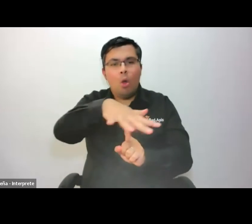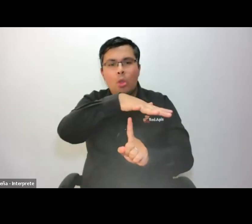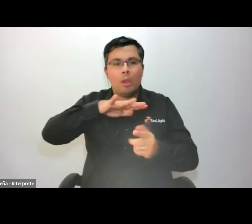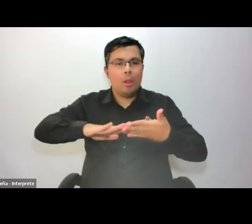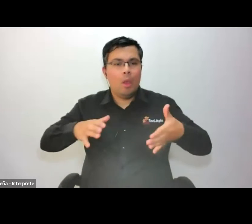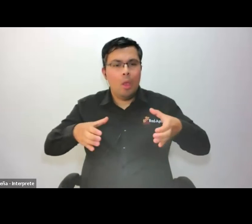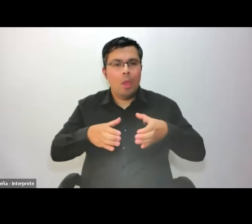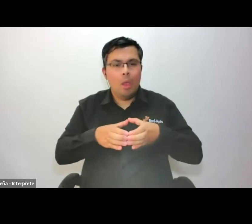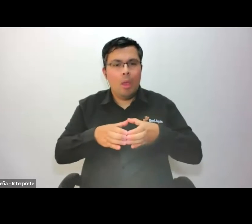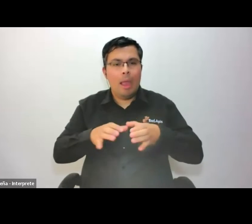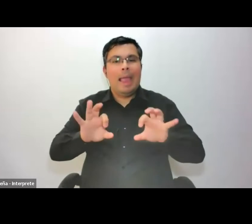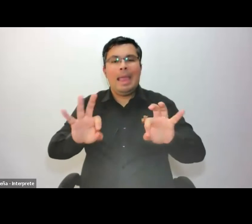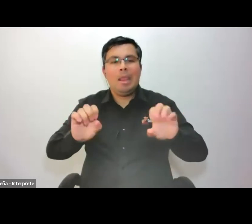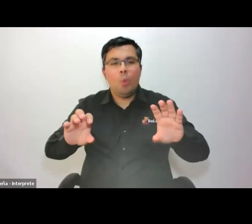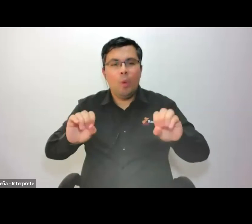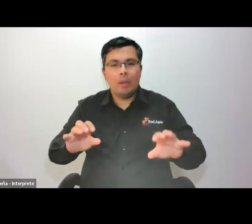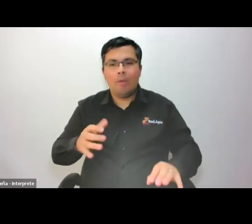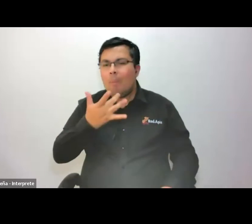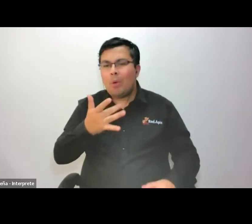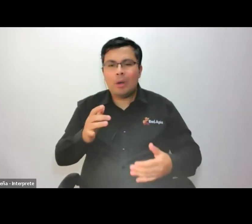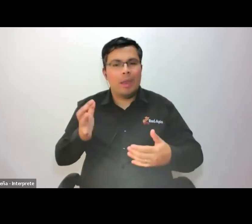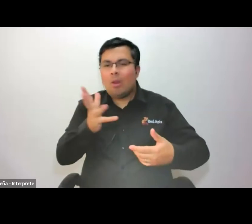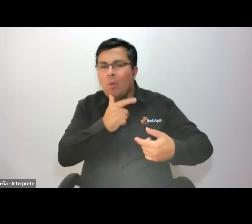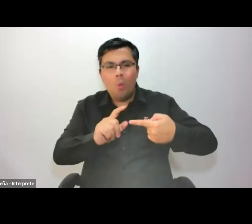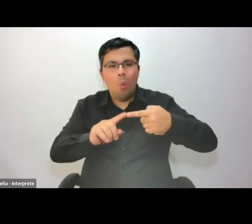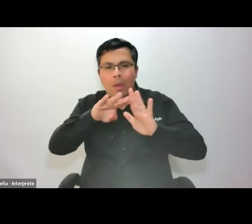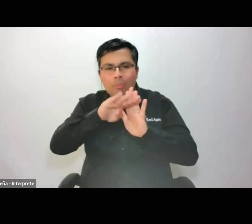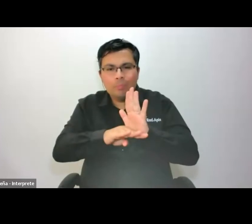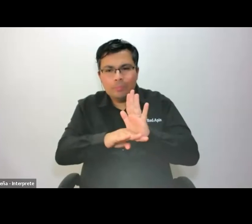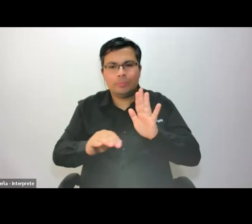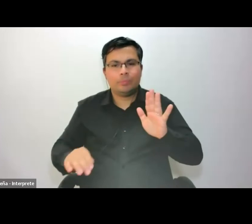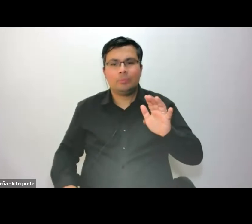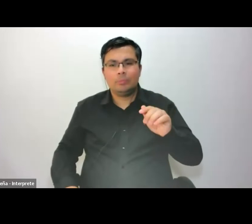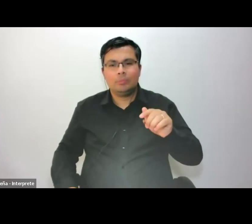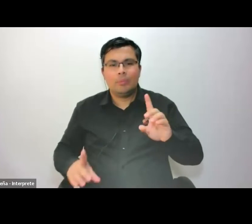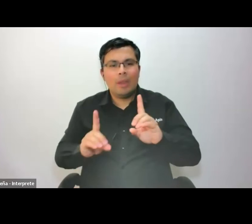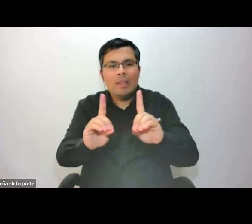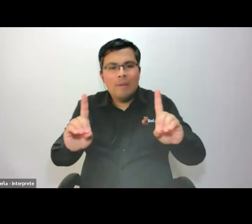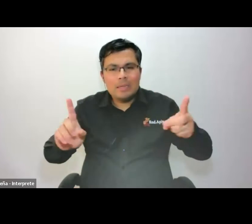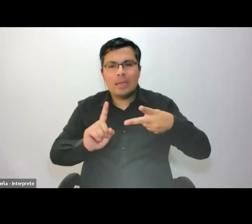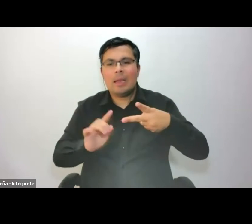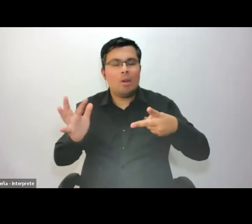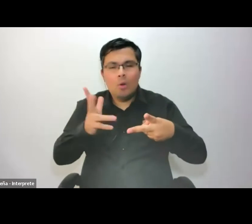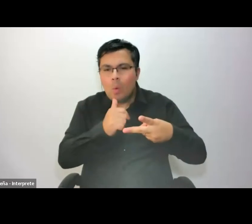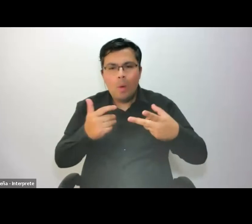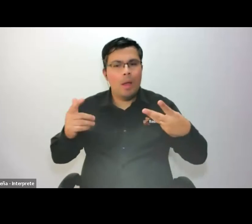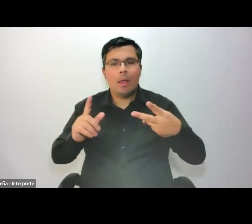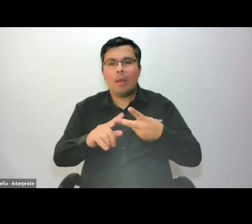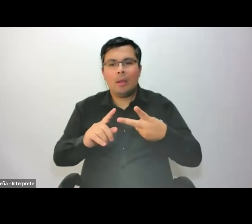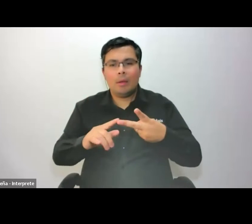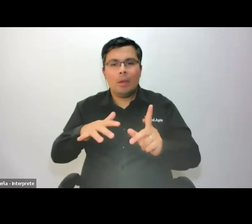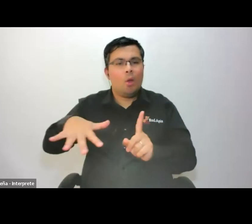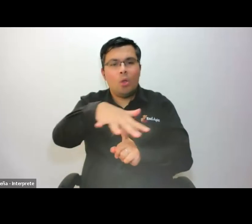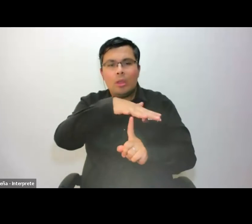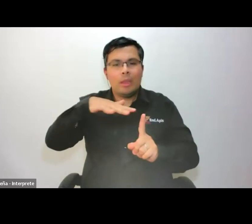tiene diversificación de la enseñanza, no tiene accesibilidad cognitiva, en cambio puede tener necesidades de muy poquitos